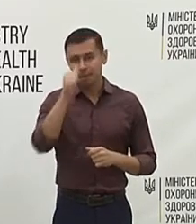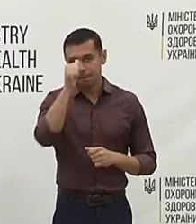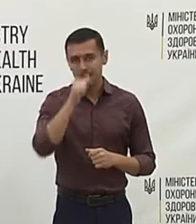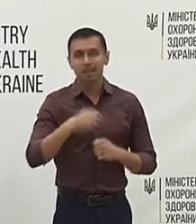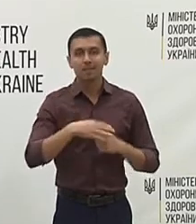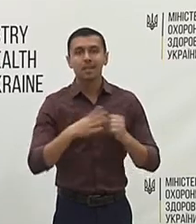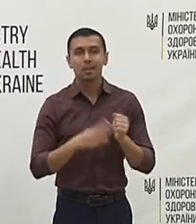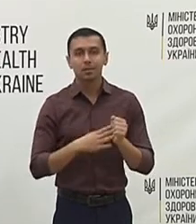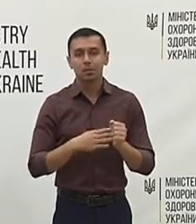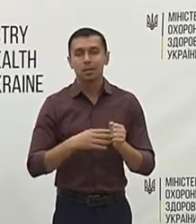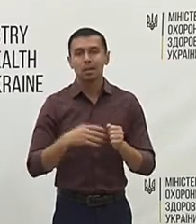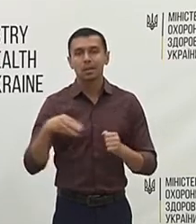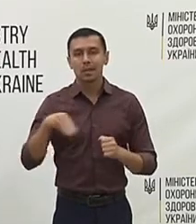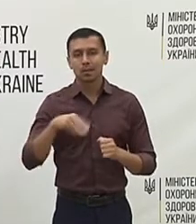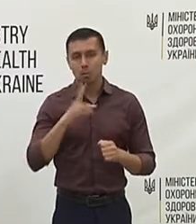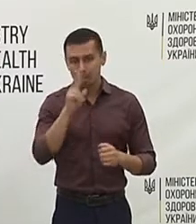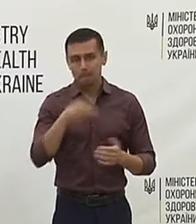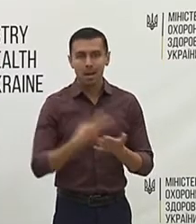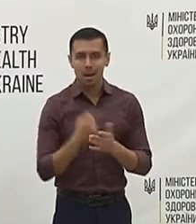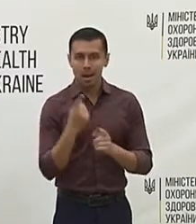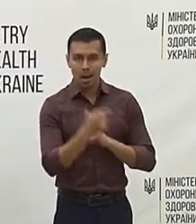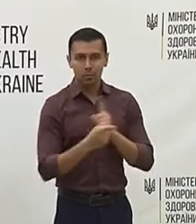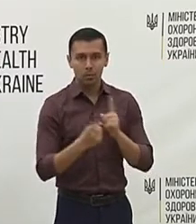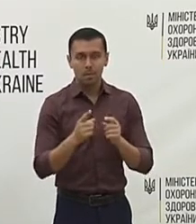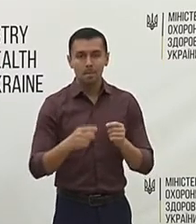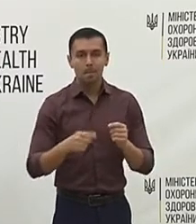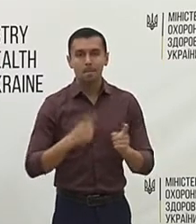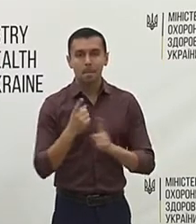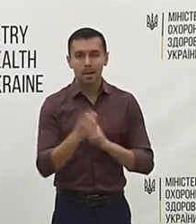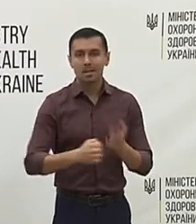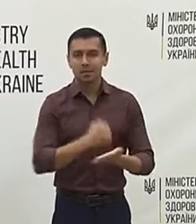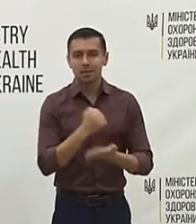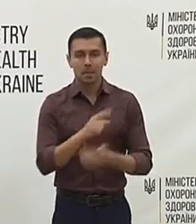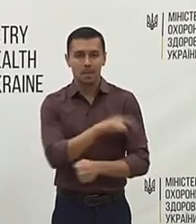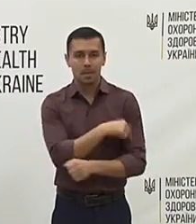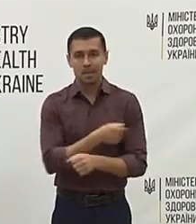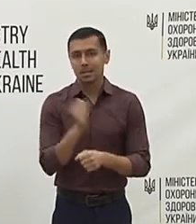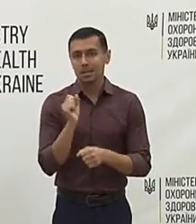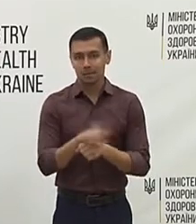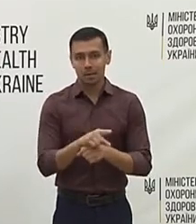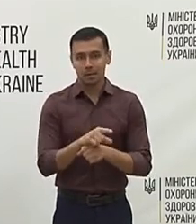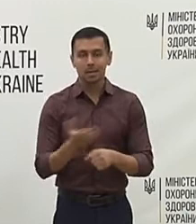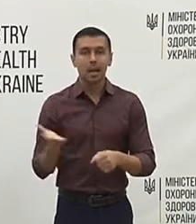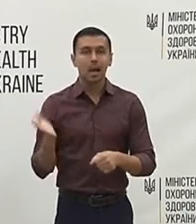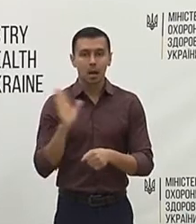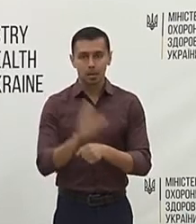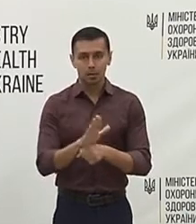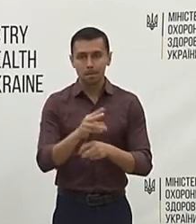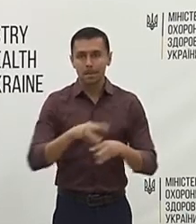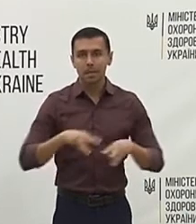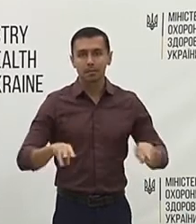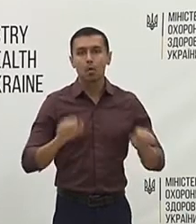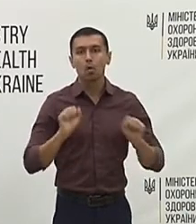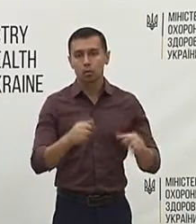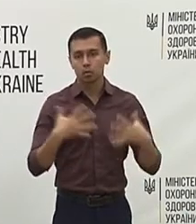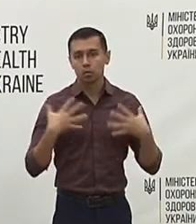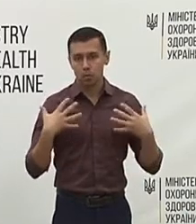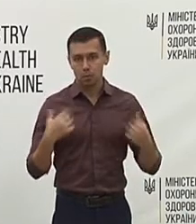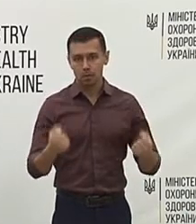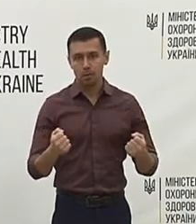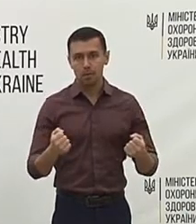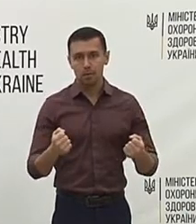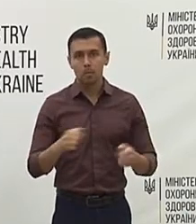місяці, 19 травня, було переглянуто і перезатверджено медичне завдання. Наказом Міністерства охорони